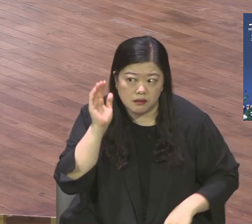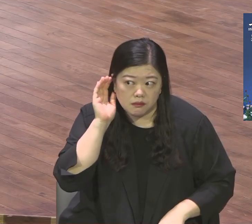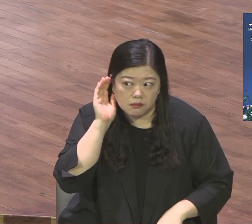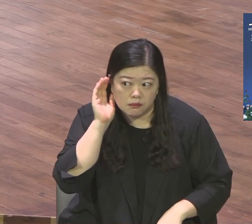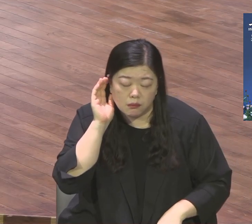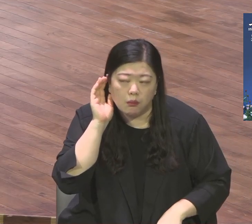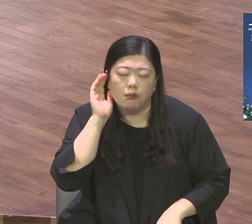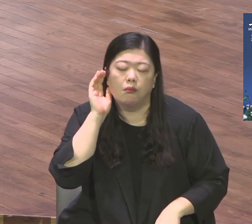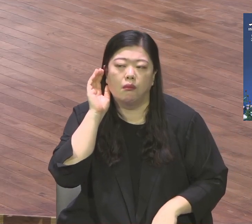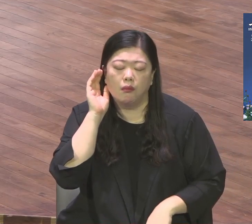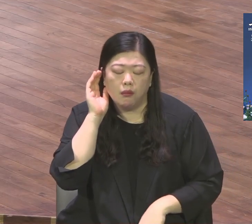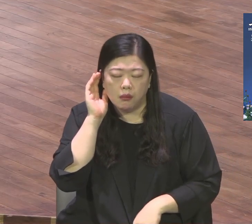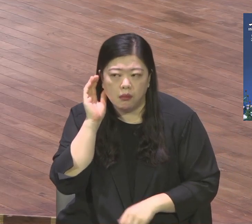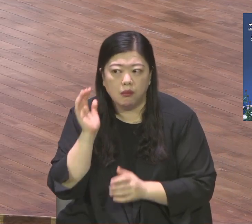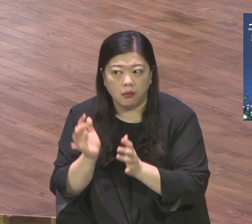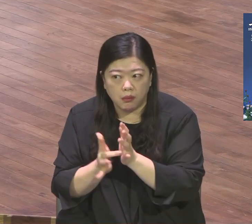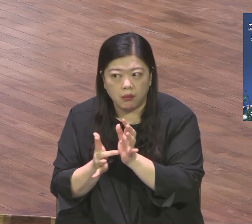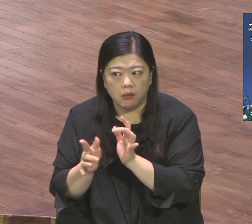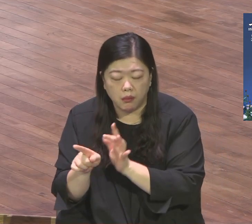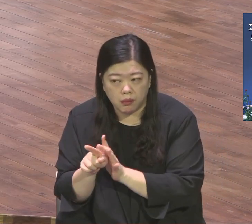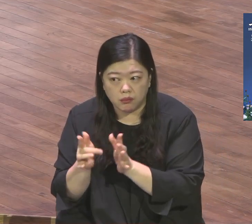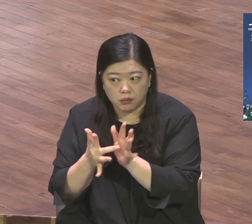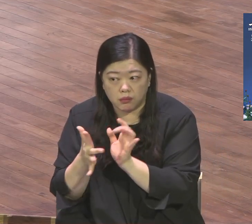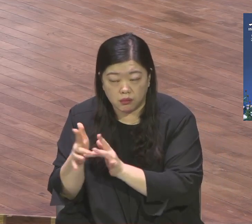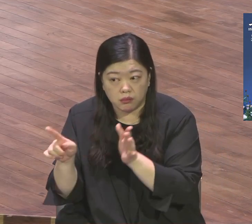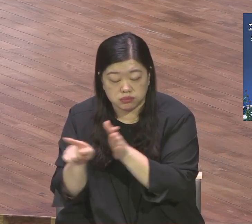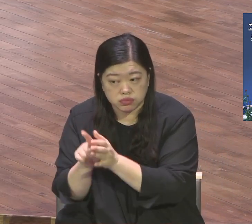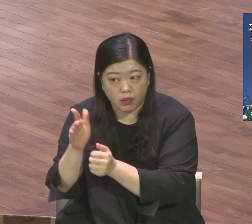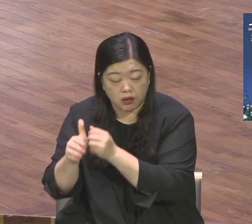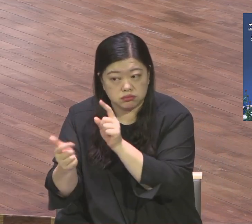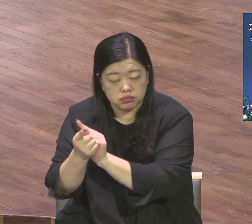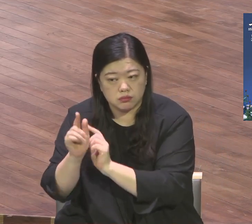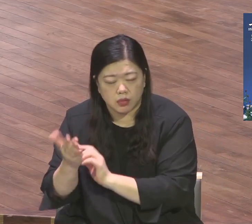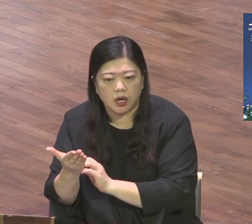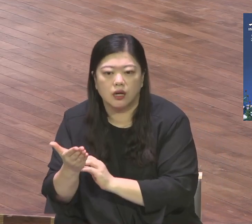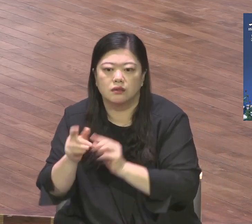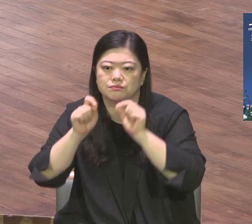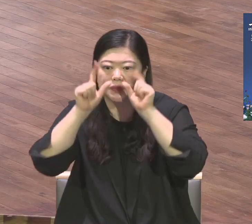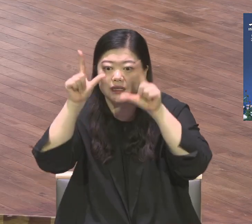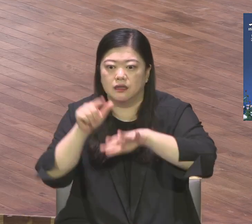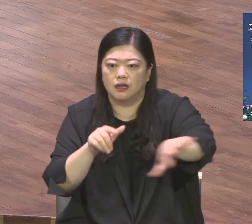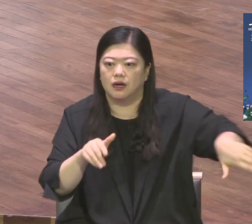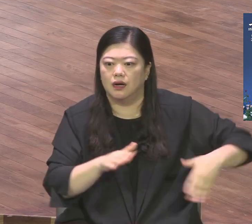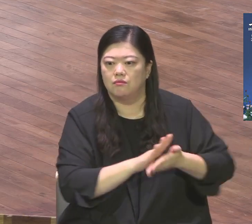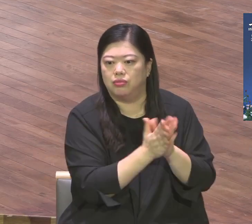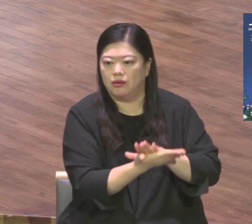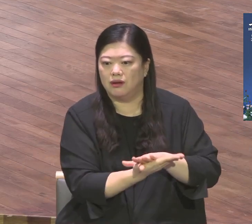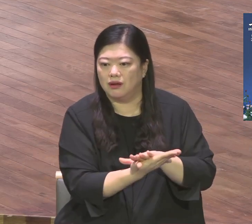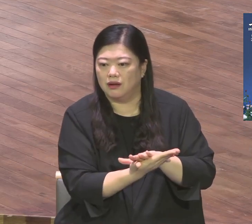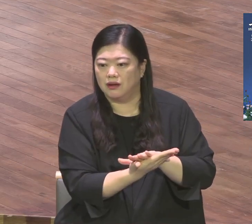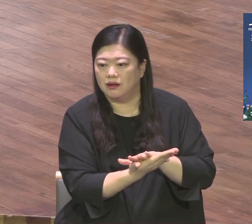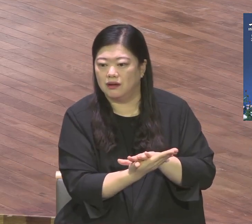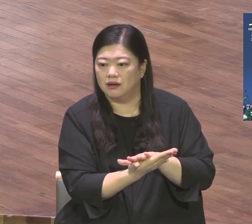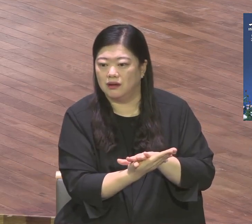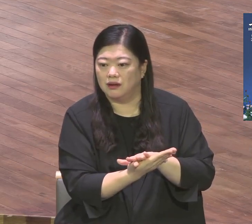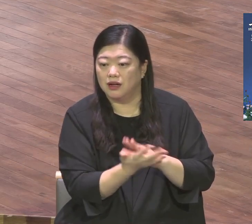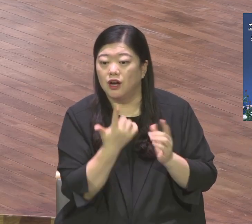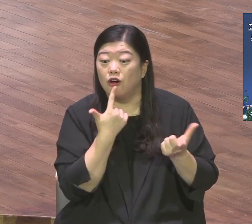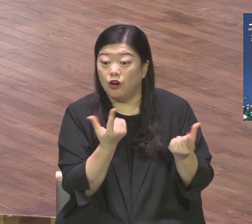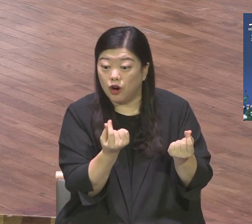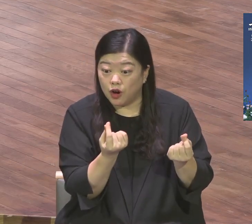독점이 아닙니다. 나 혼자만 치유받고 내 혼자만 응답받고 내 혼자만 누리고 내 혼자만 행복